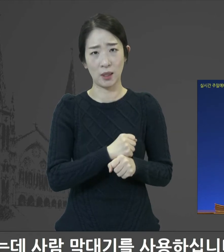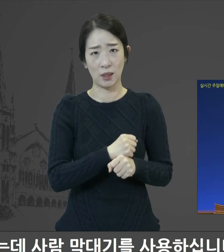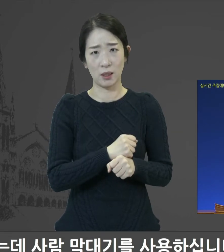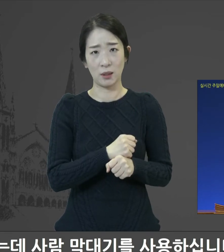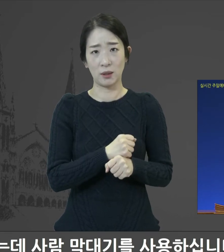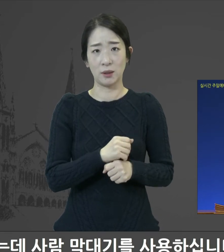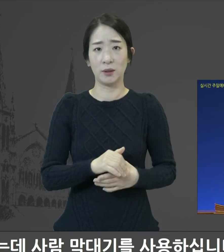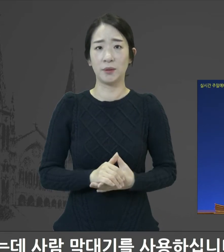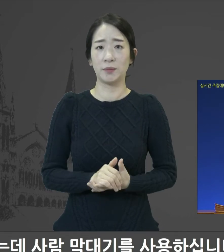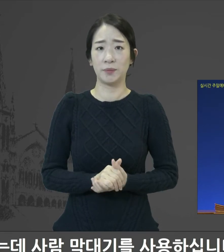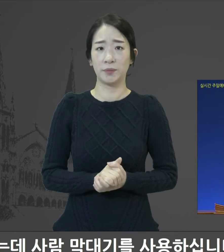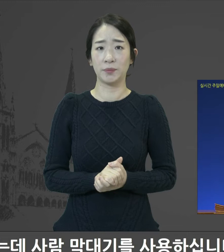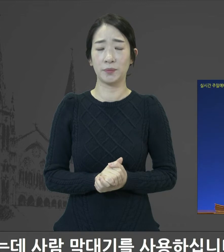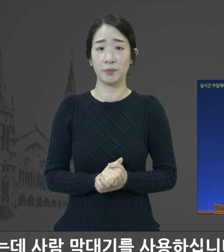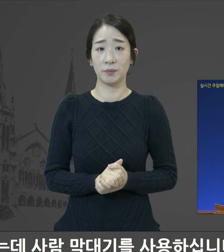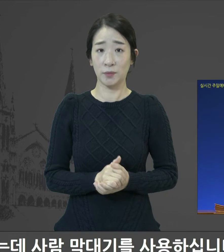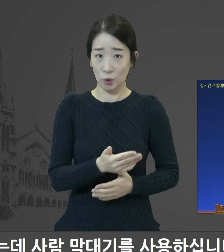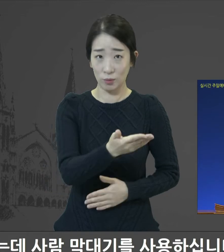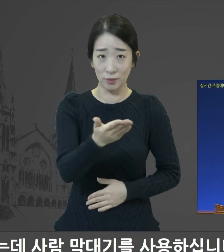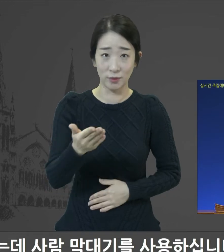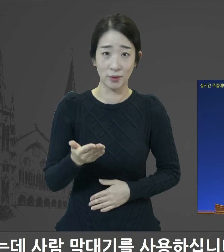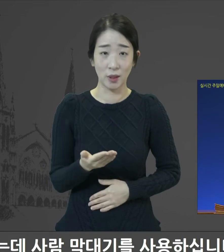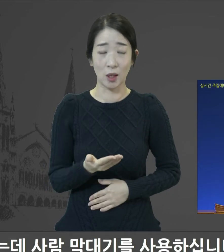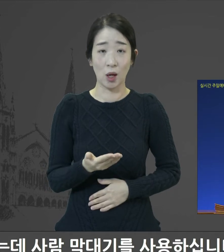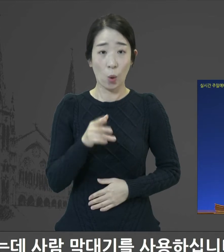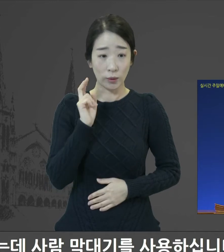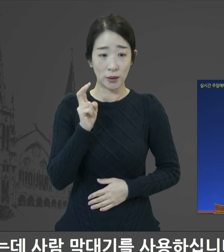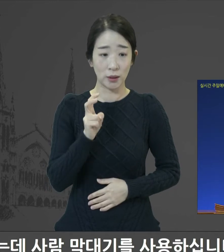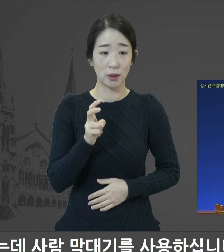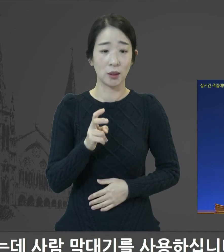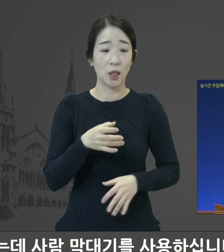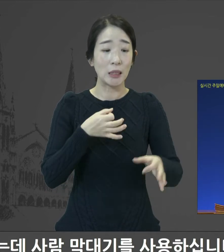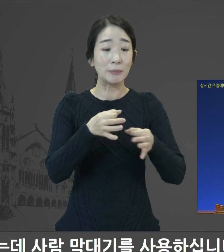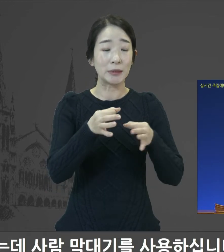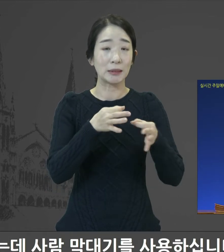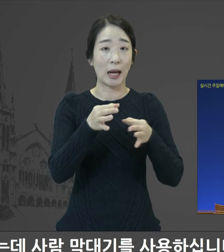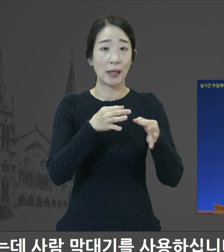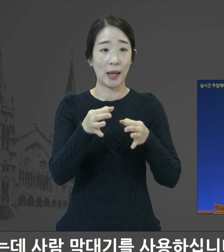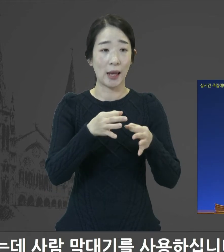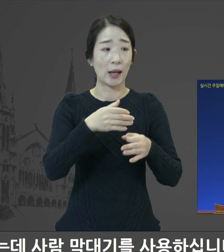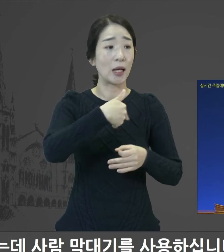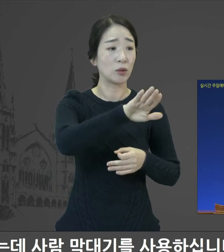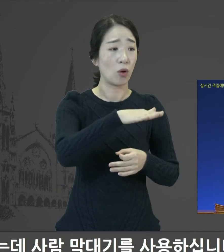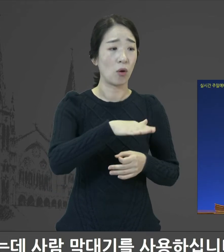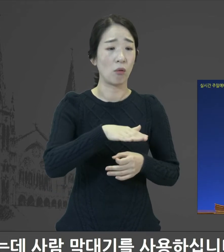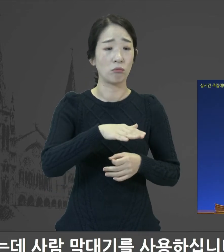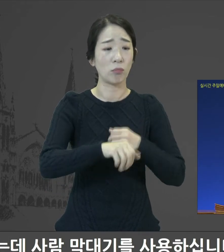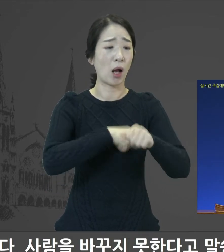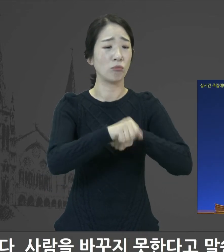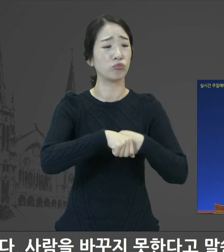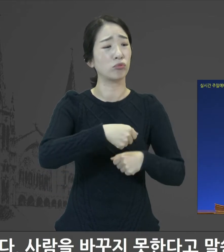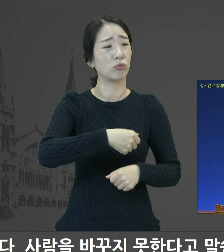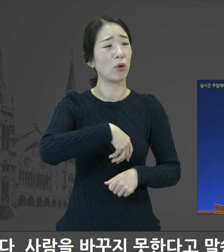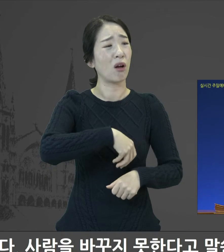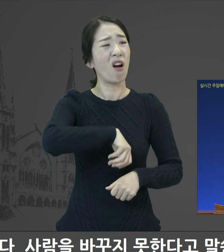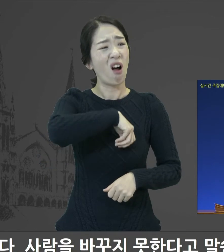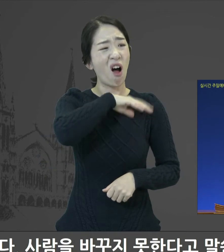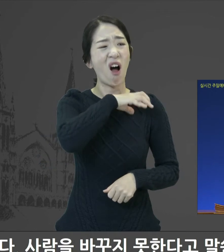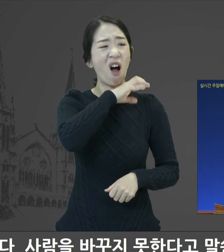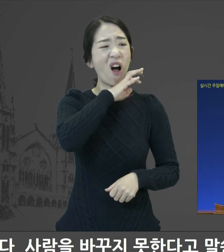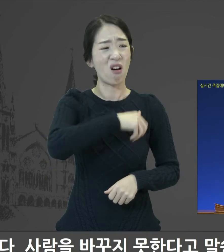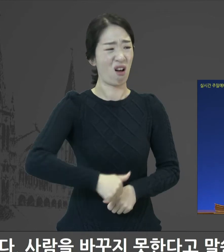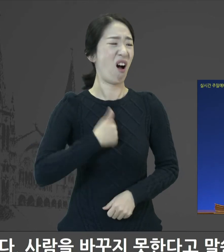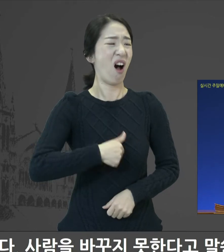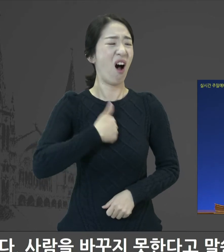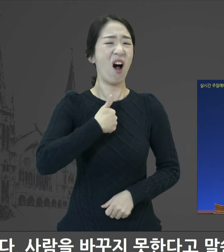경험입니다. 여러분 아시잖아요. 음식점 가서 함부로 화내지 마세요. 서비스 나쁘다고 함부로 화내지 않는